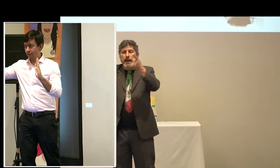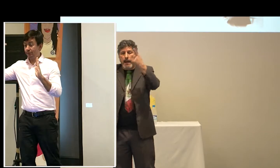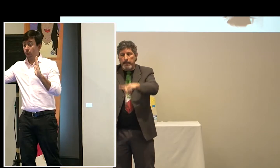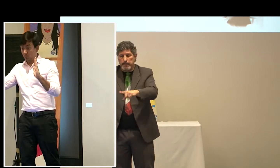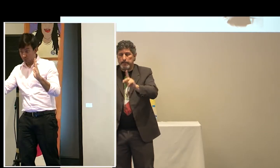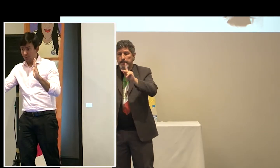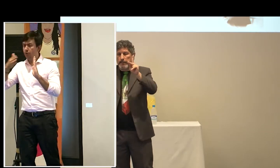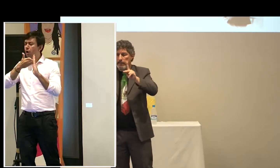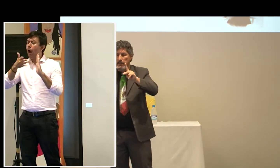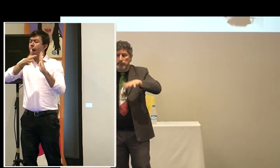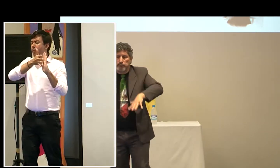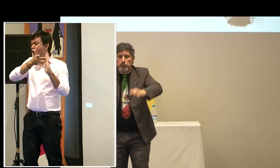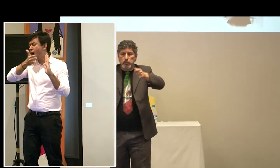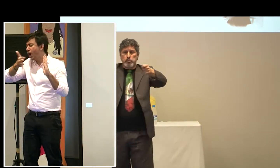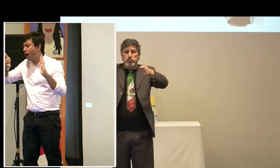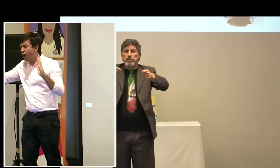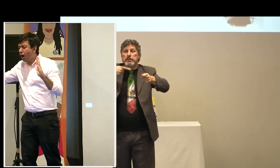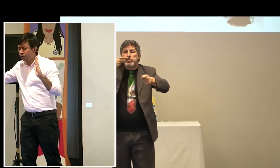1867